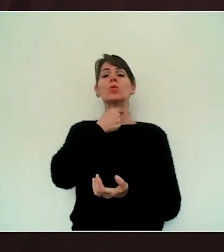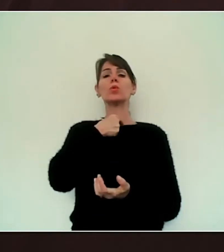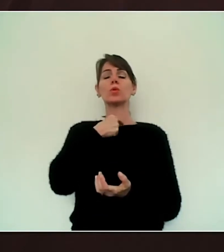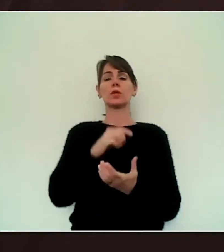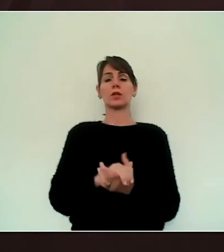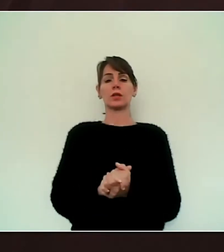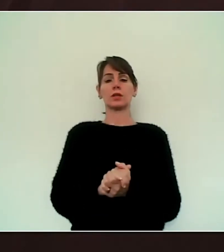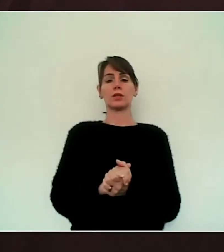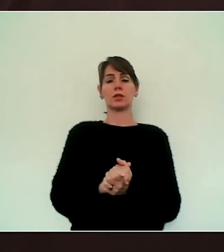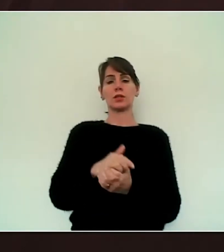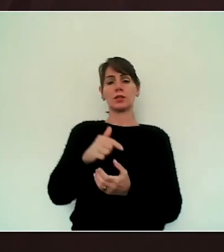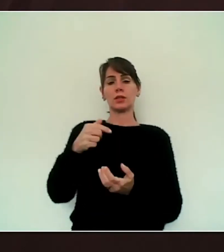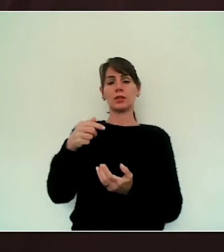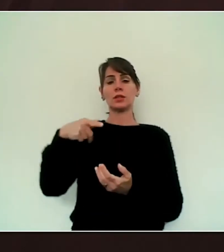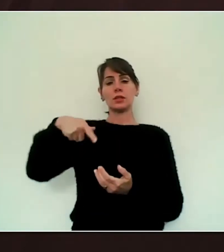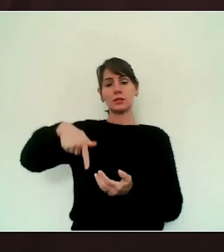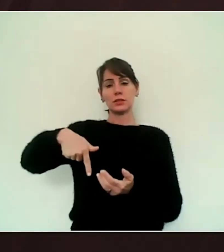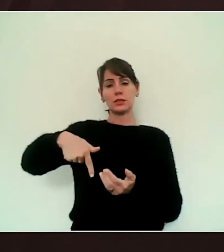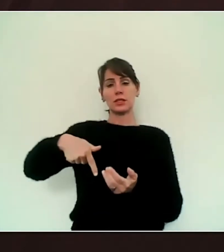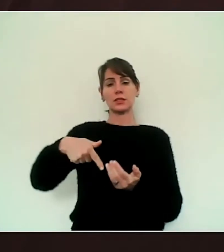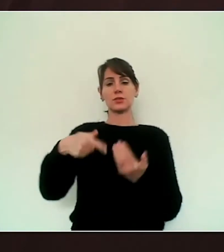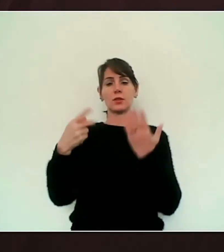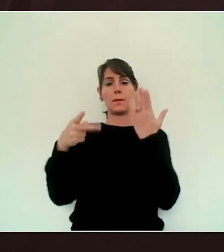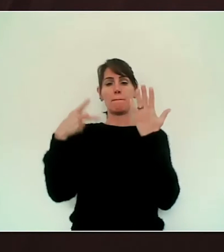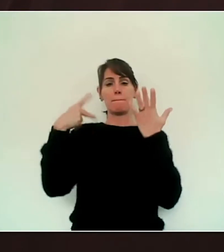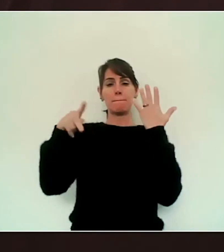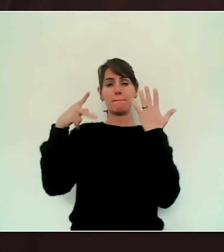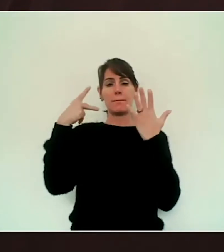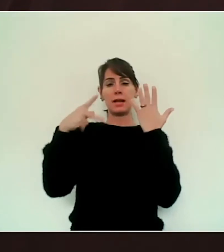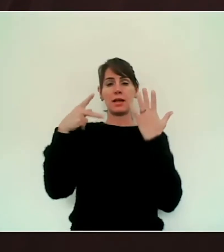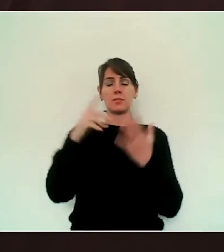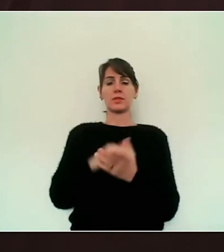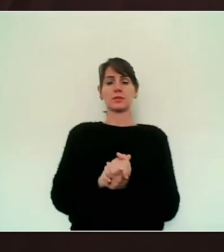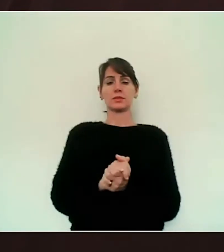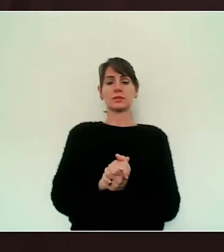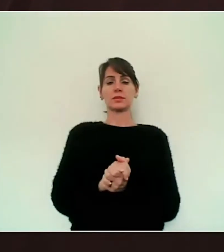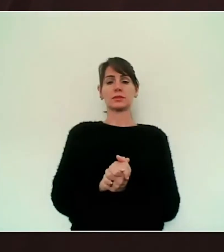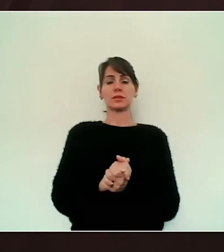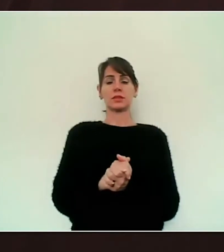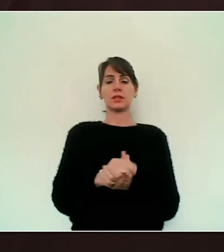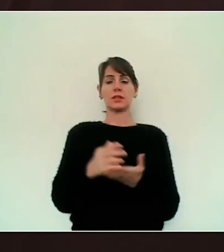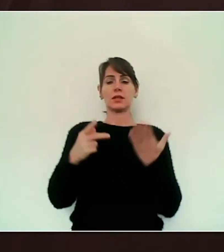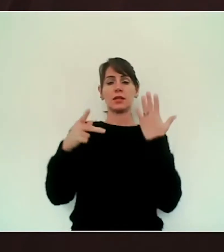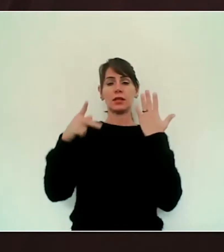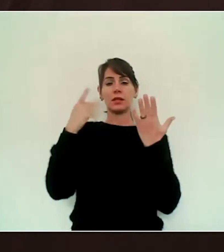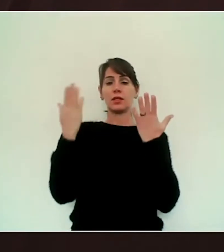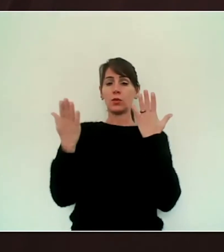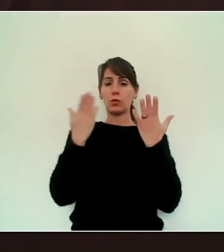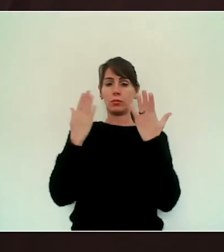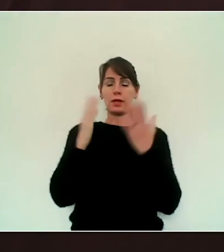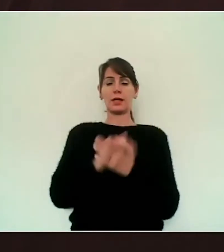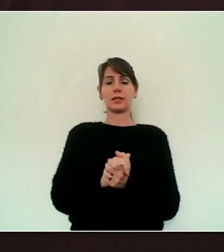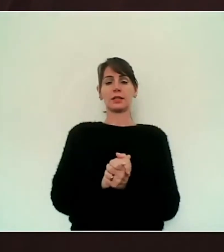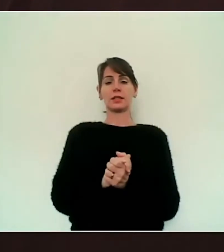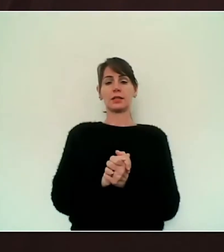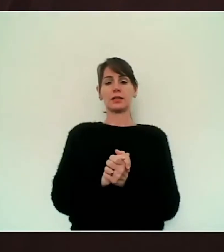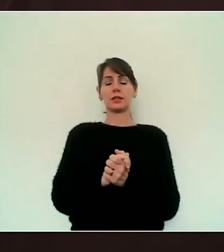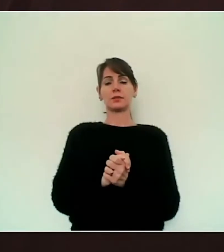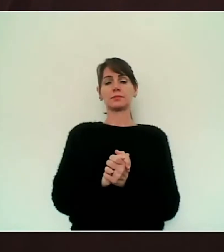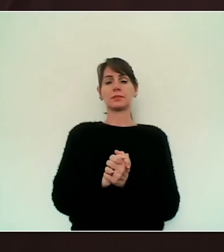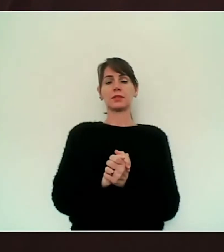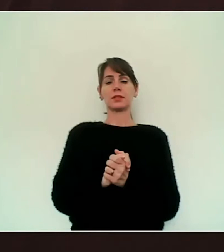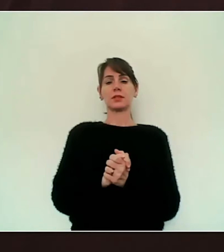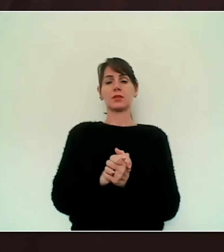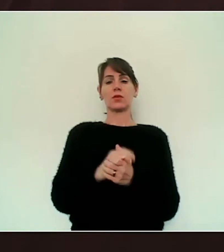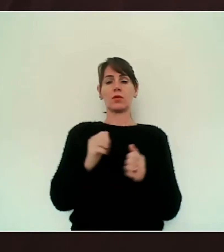à situação e à condição das 7 igrejas de Apocalipse 2 e 3. Vocês se lembram? O meu Dong falou muito sobre